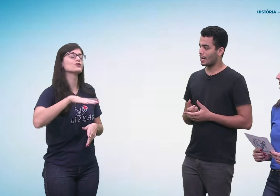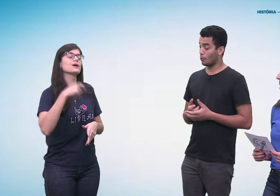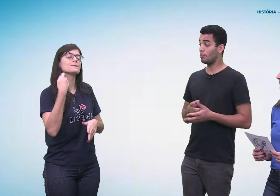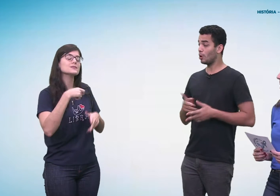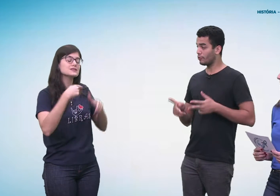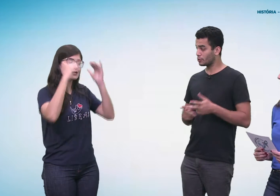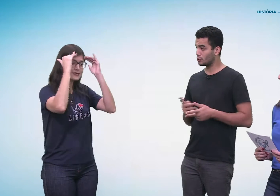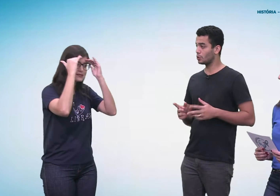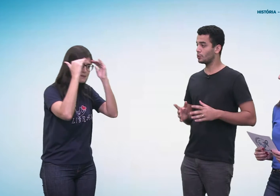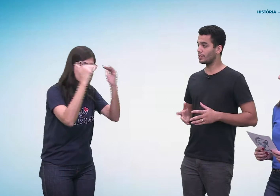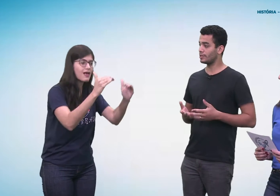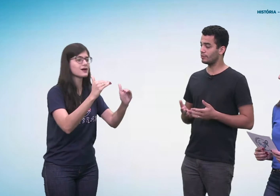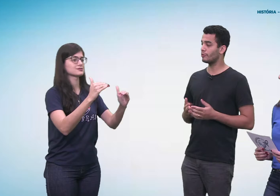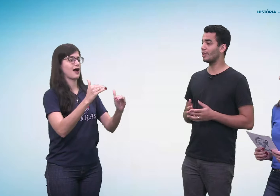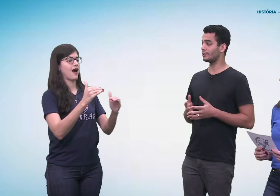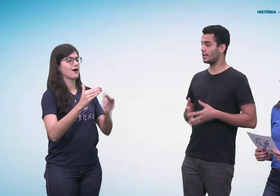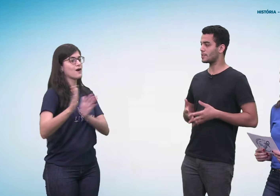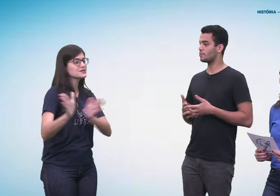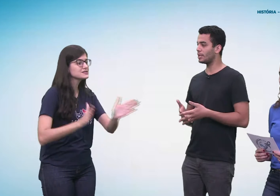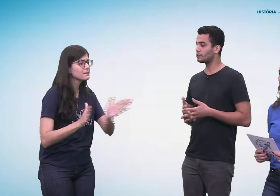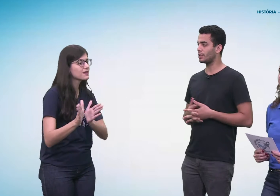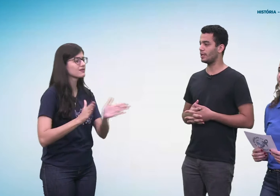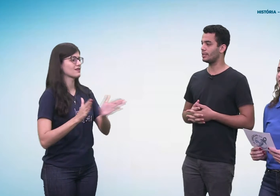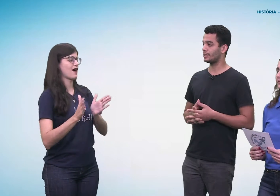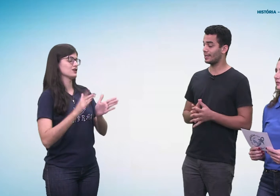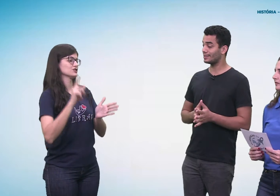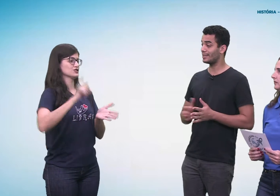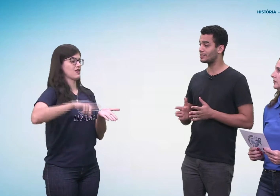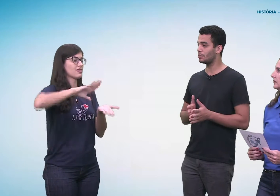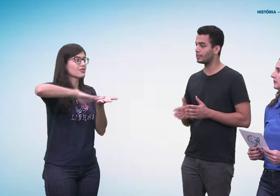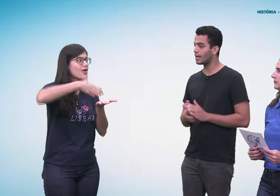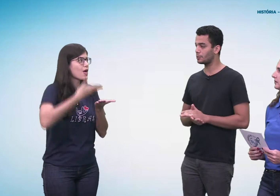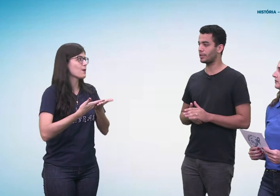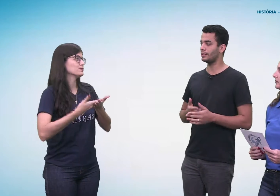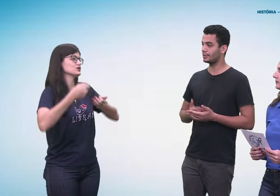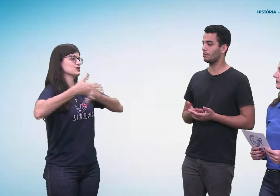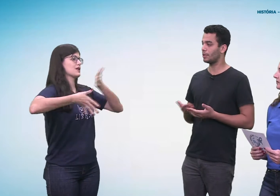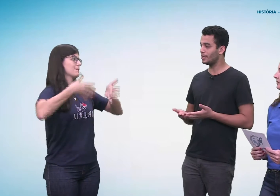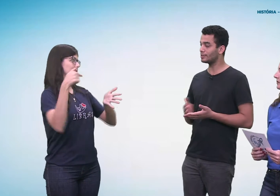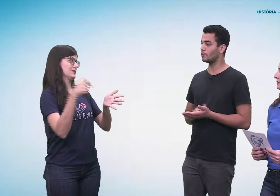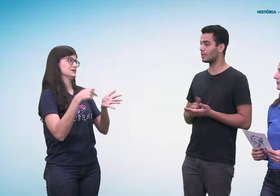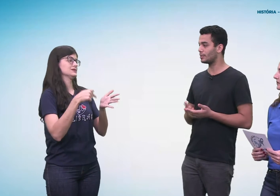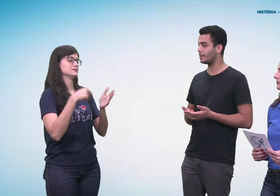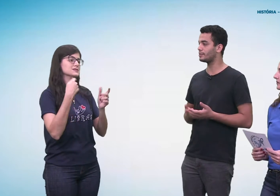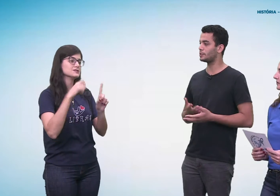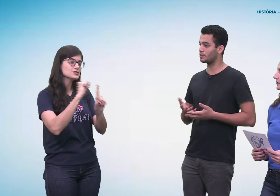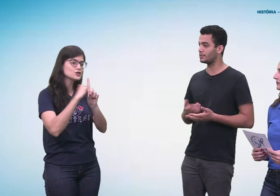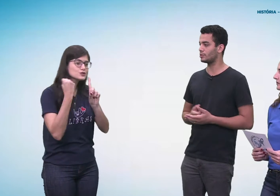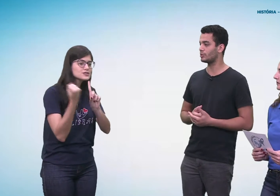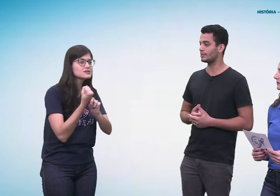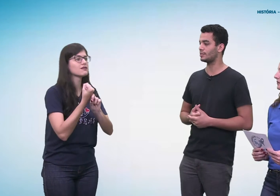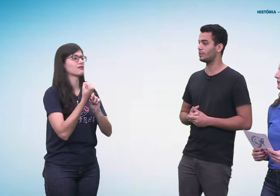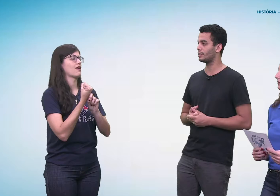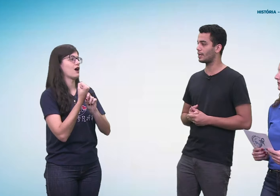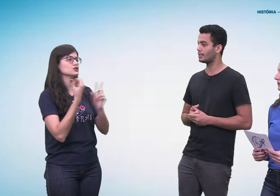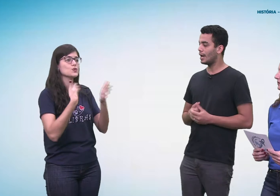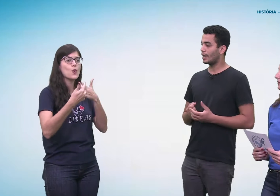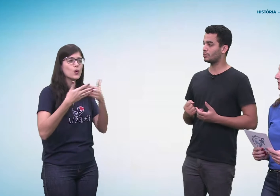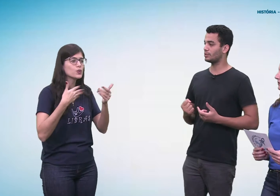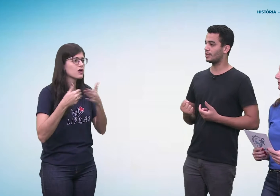um povo surdo, a desenvolver, a ter respeito a eles, a ter acessibilidade, porque eles também são brasileiros, eles precisam de acessibilidade. A